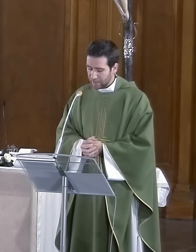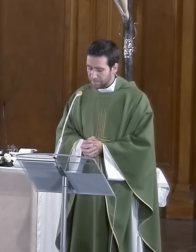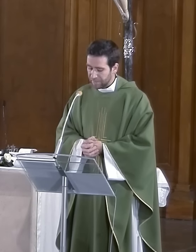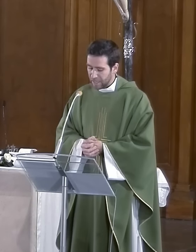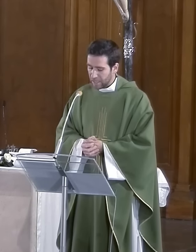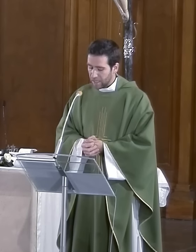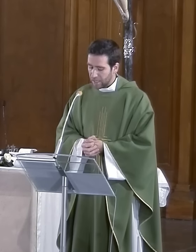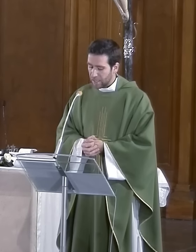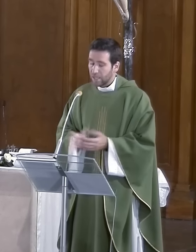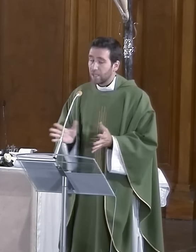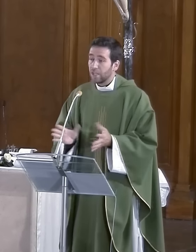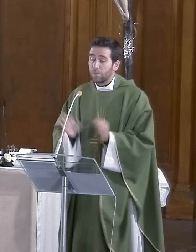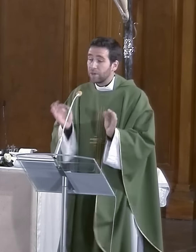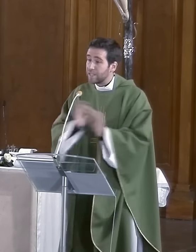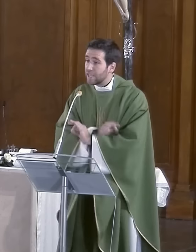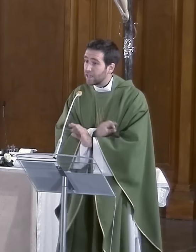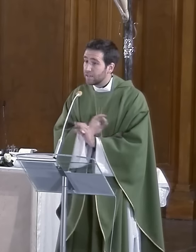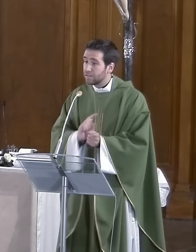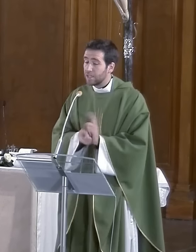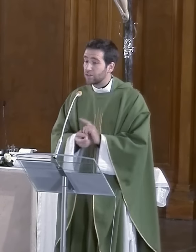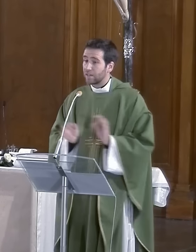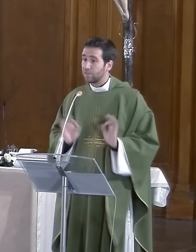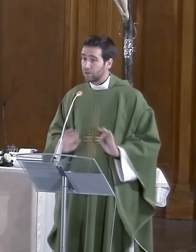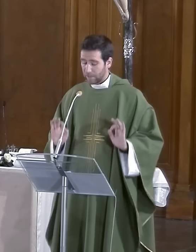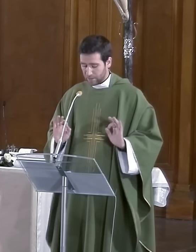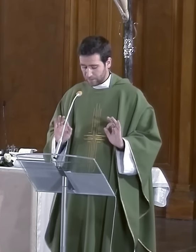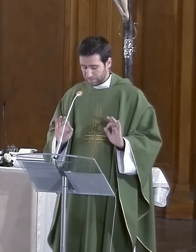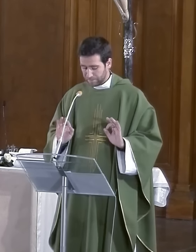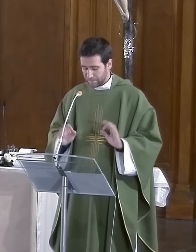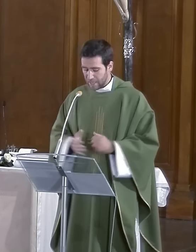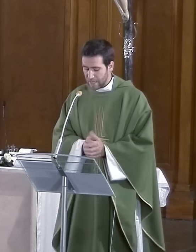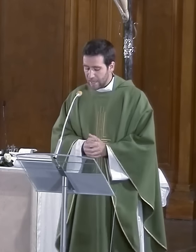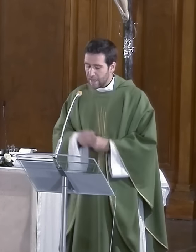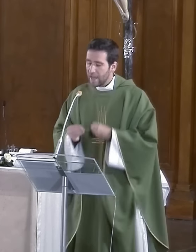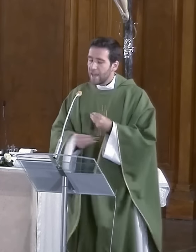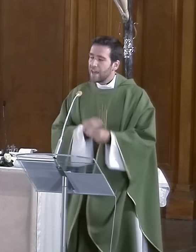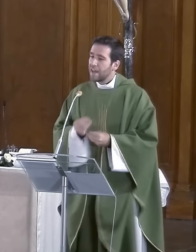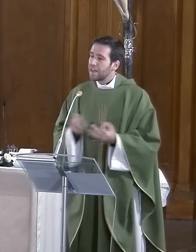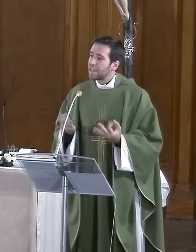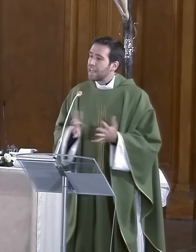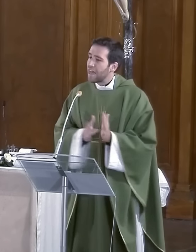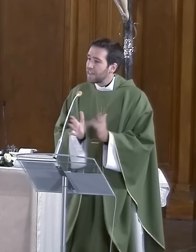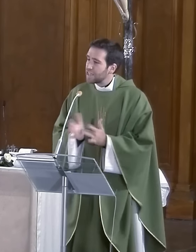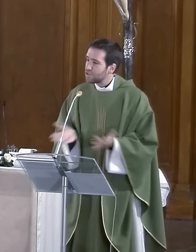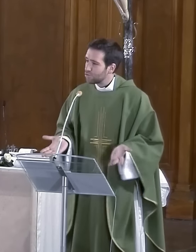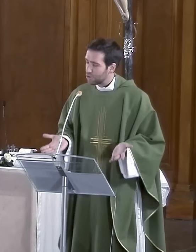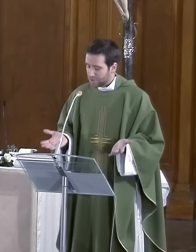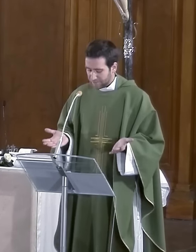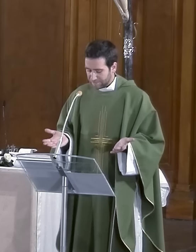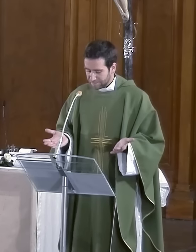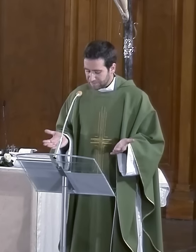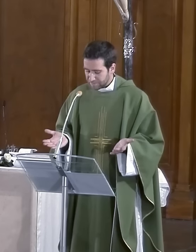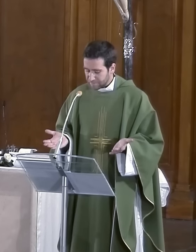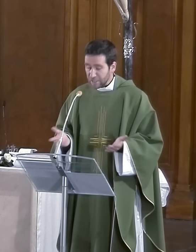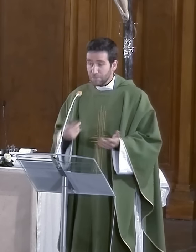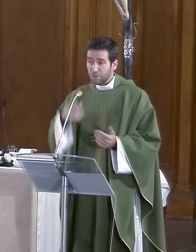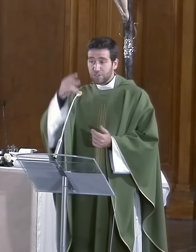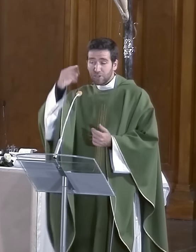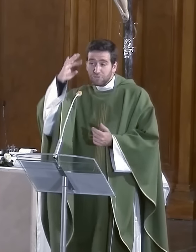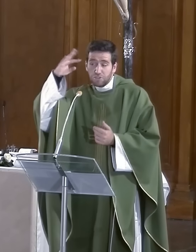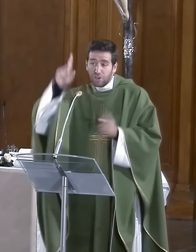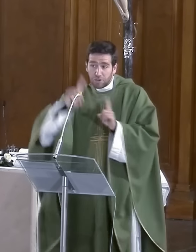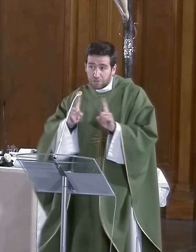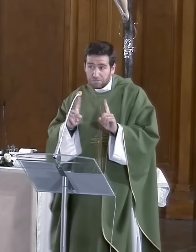así y no puede ser de otra forma, ¿no? ¿Qué hace Jesús?